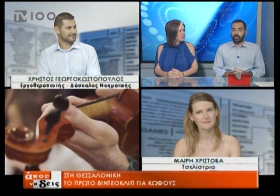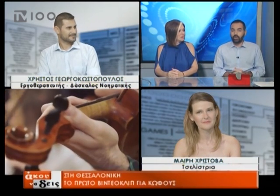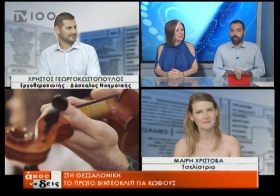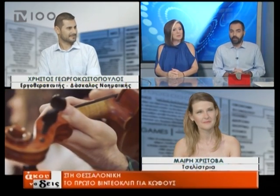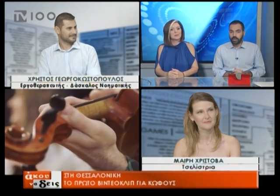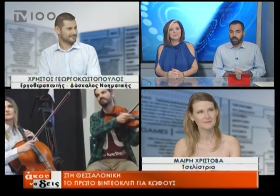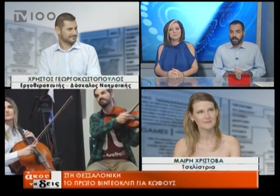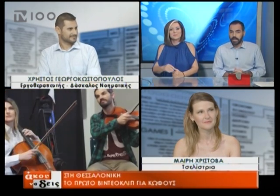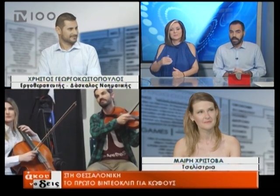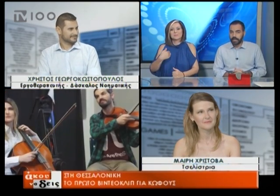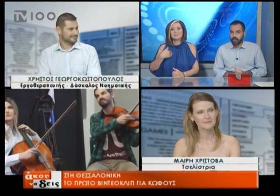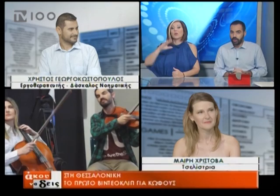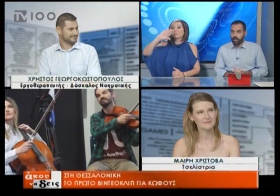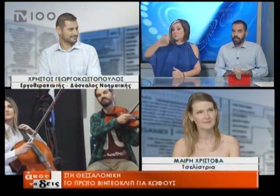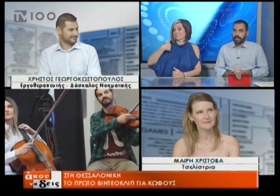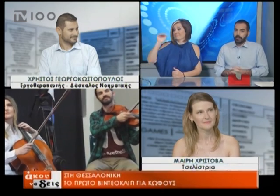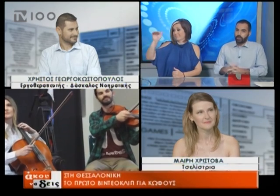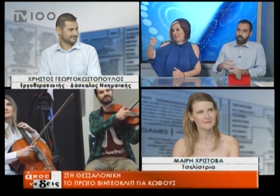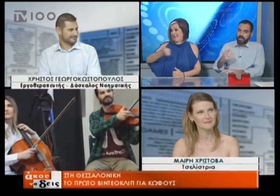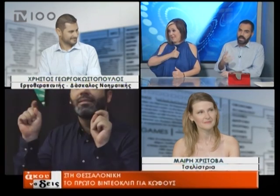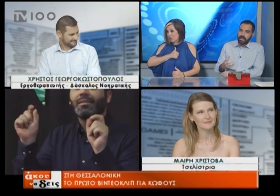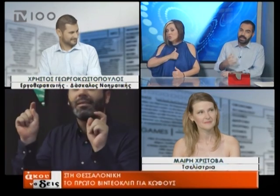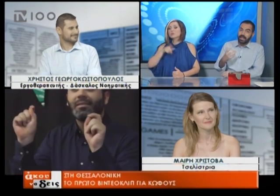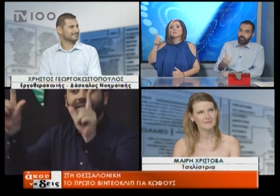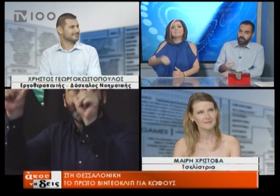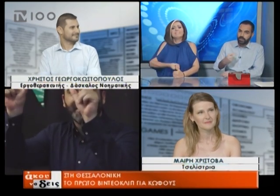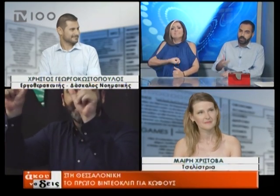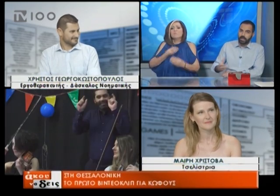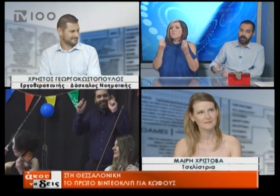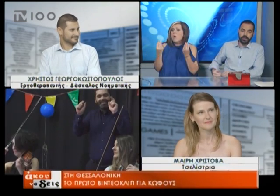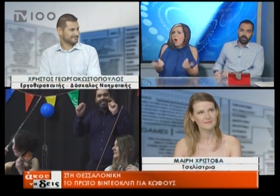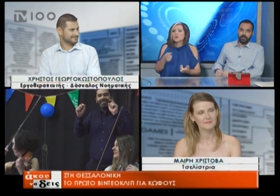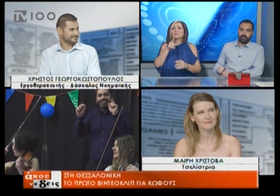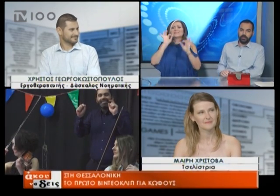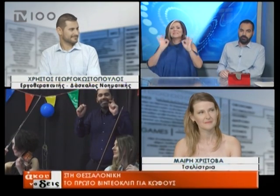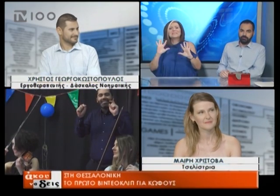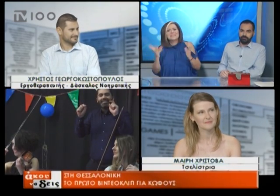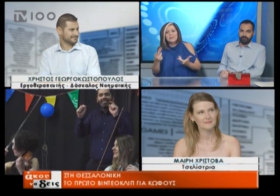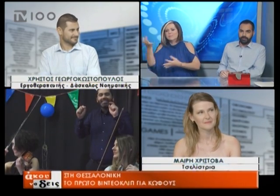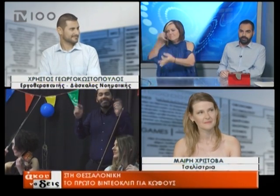Να ρωτήσουμε πρώτα τον Χρήστο πώς το αισθάνθηκε, τι ακριβώς είναι, να μας το περιγράψει.